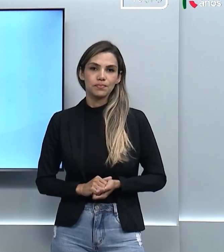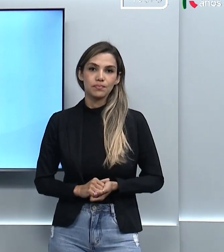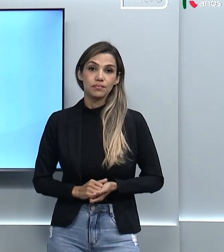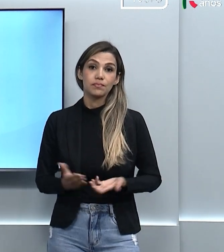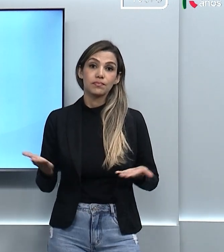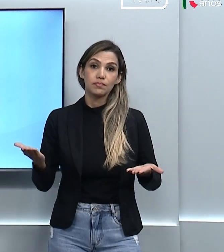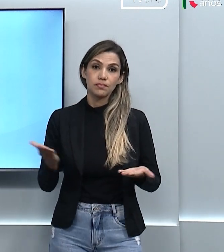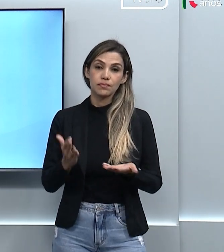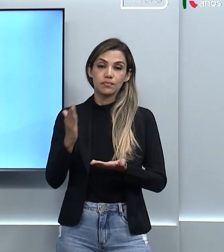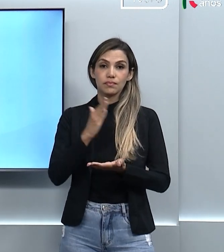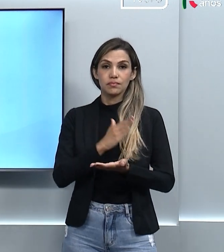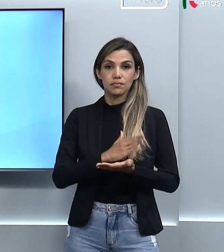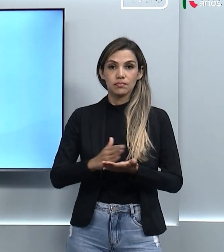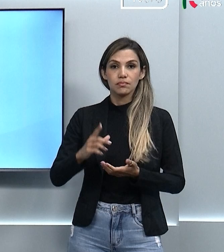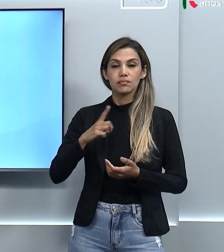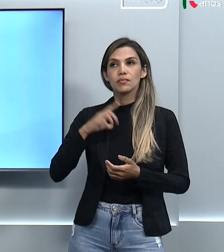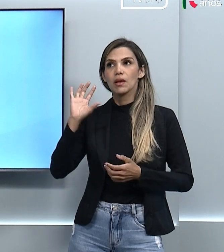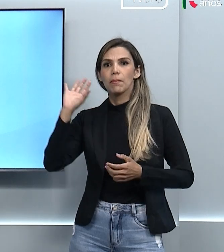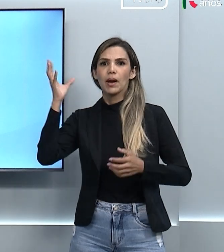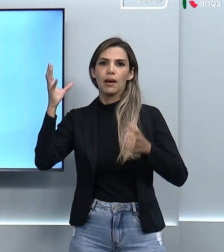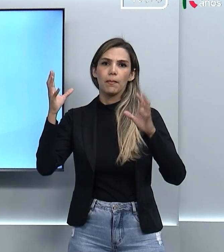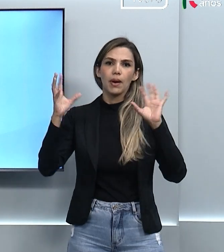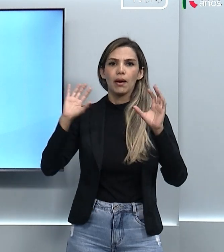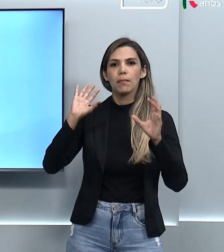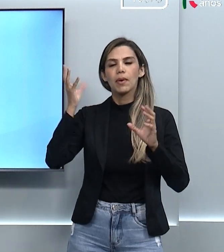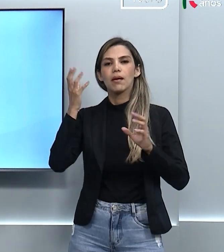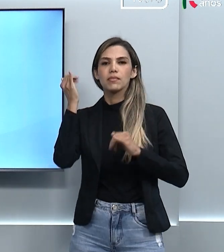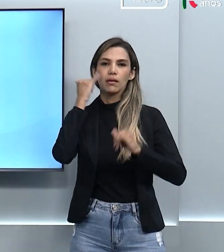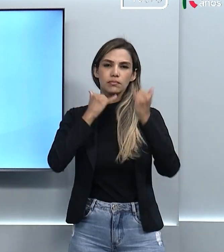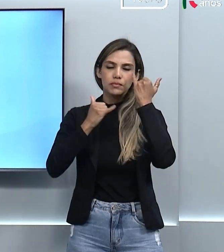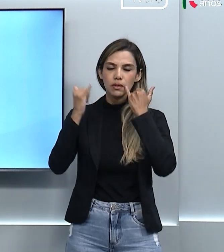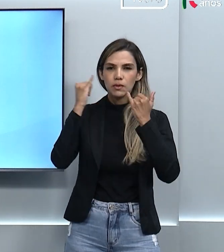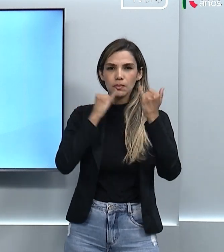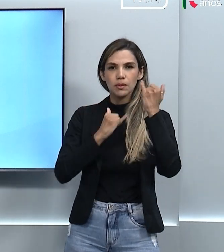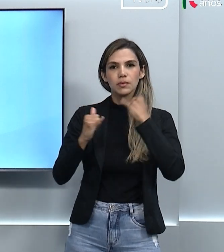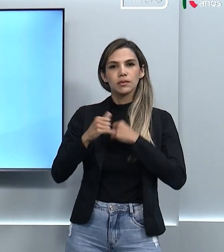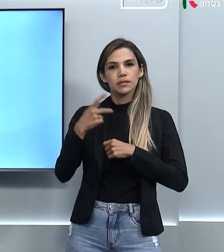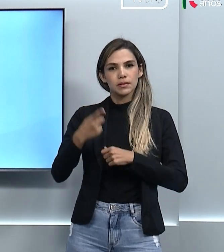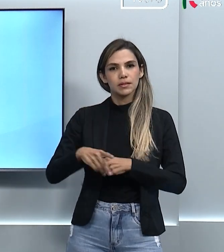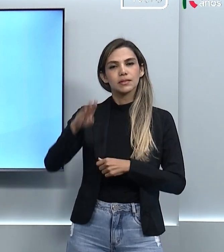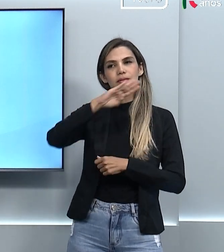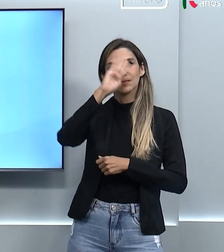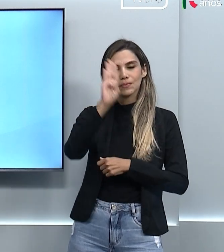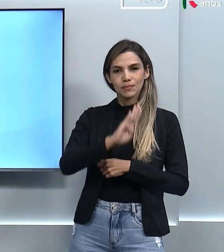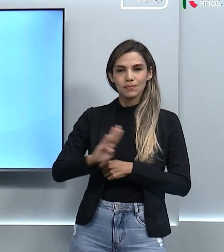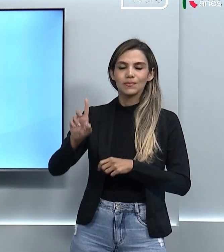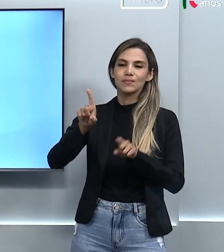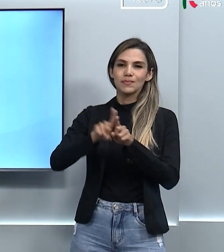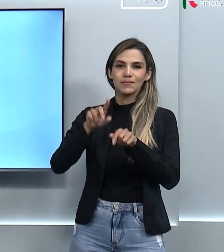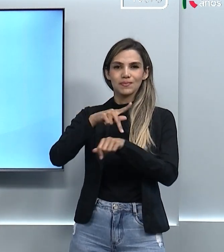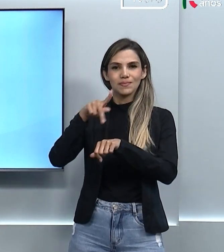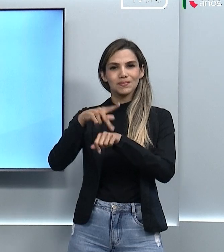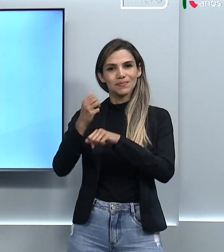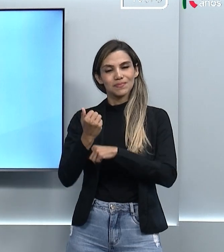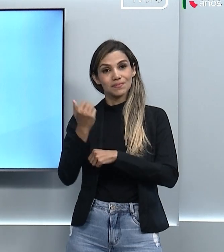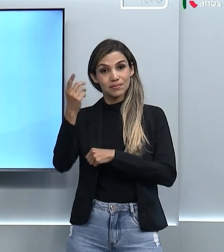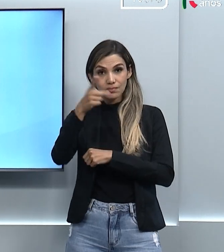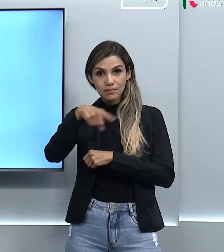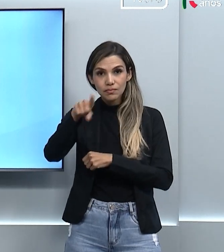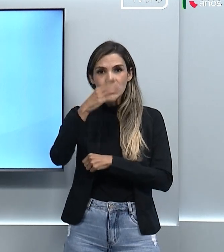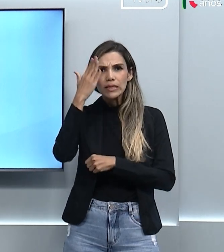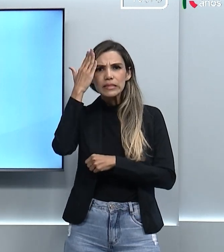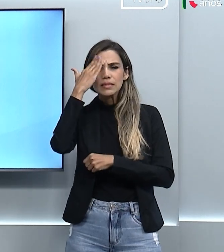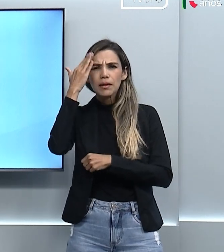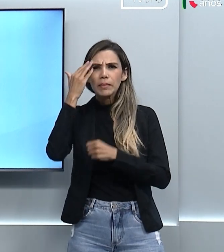Mas para começar, a gente vai para o nosso giro rápido com informações nacionais e internacionais para te